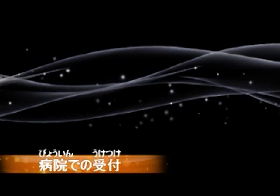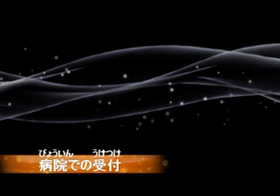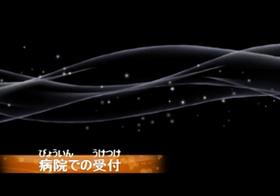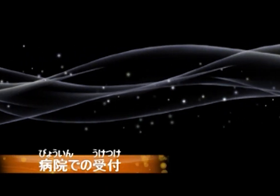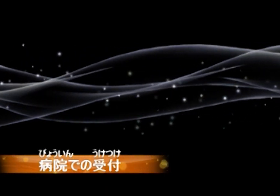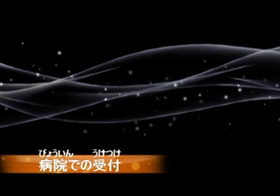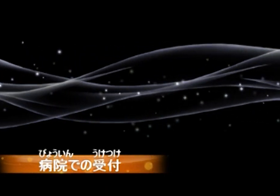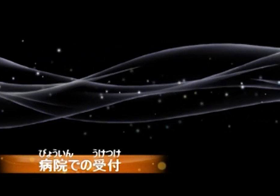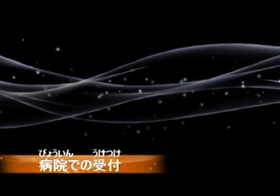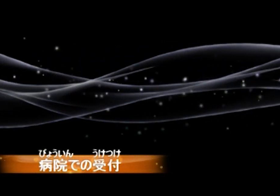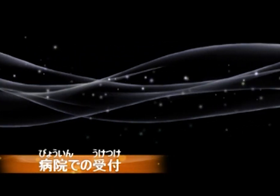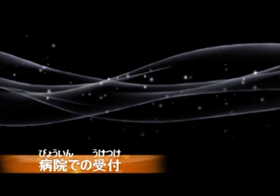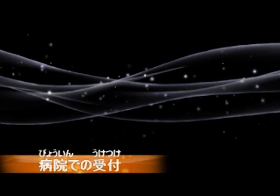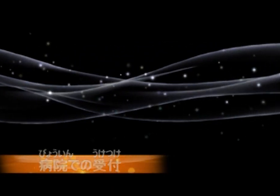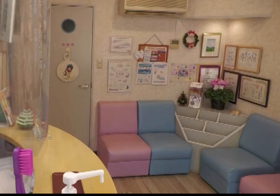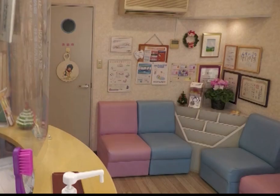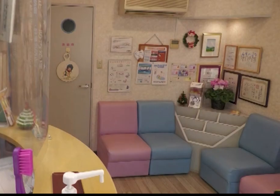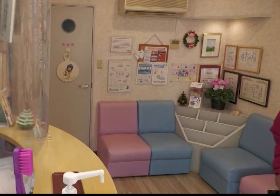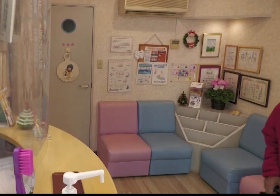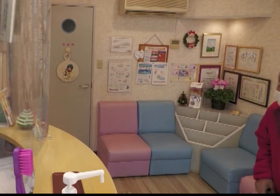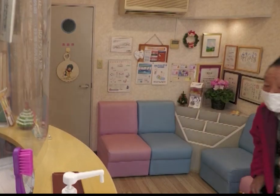病院での受付。